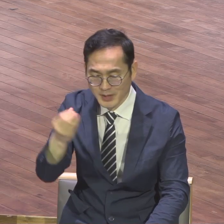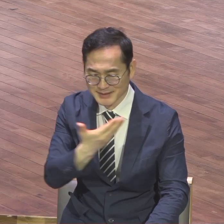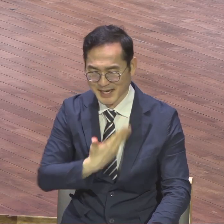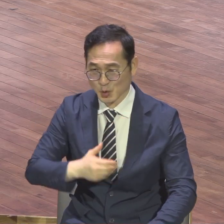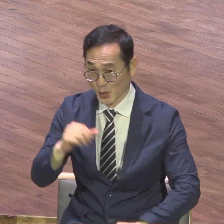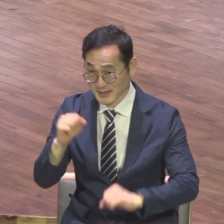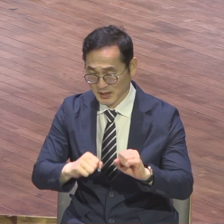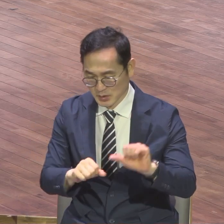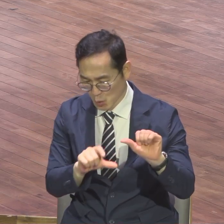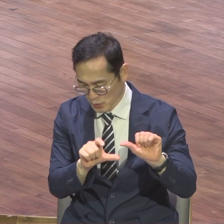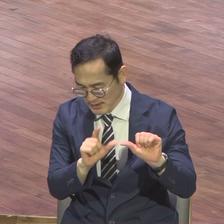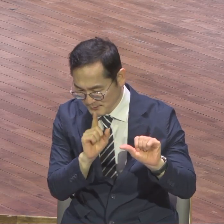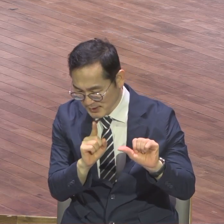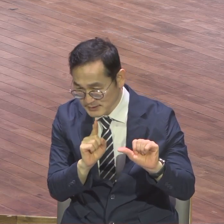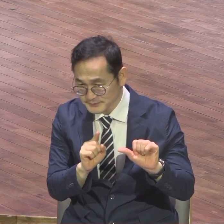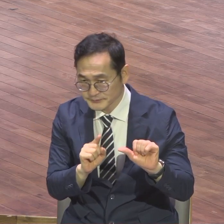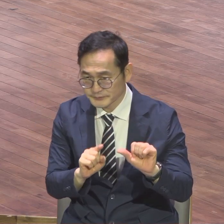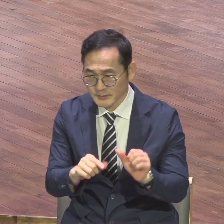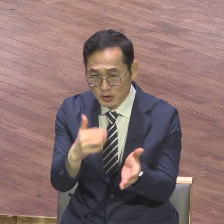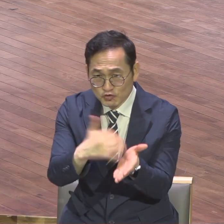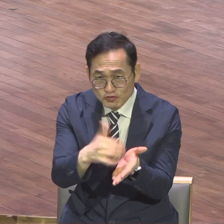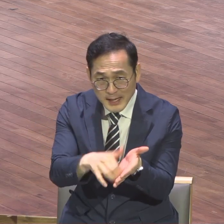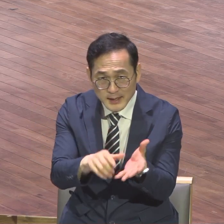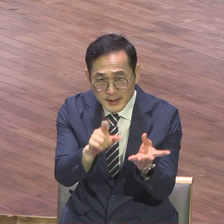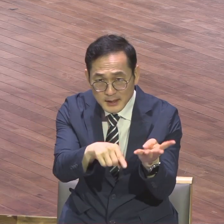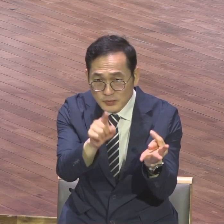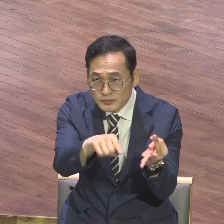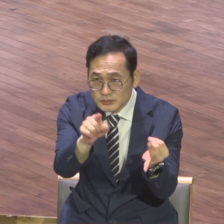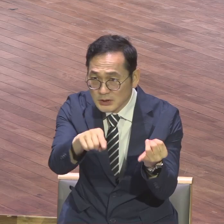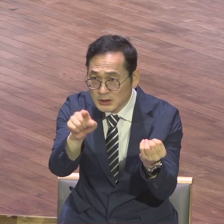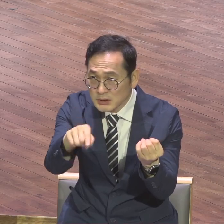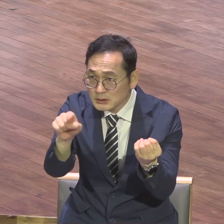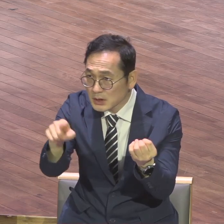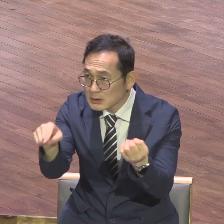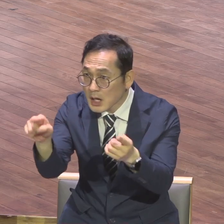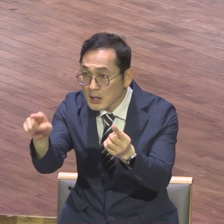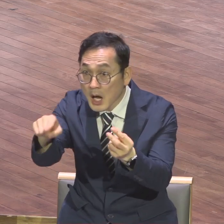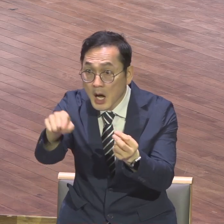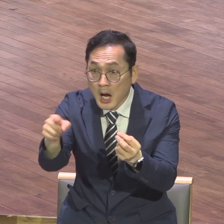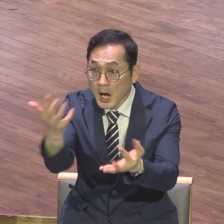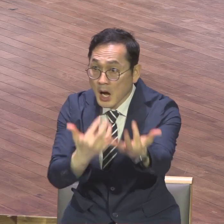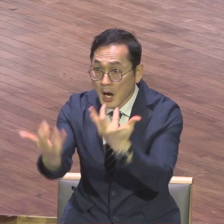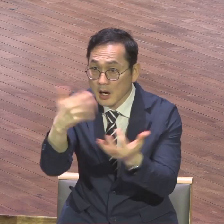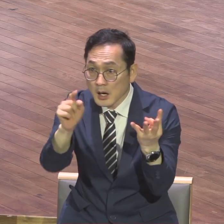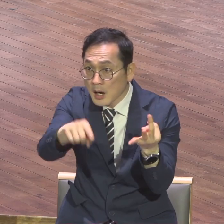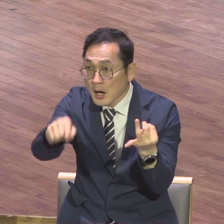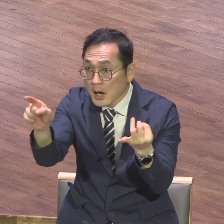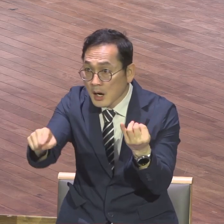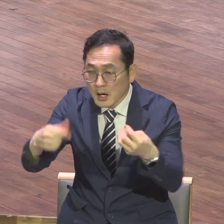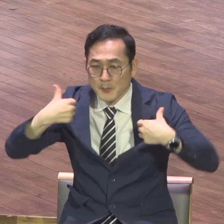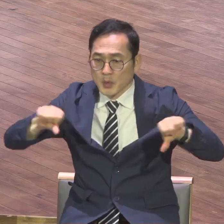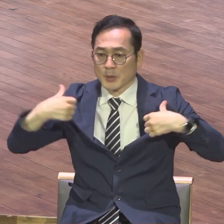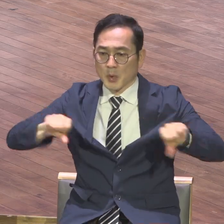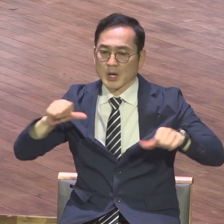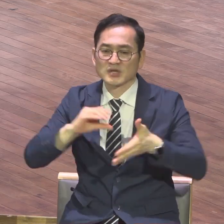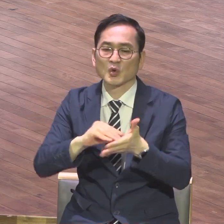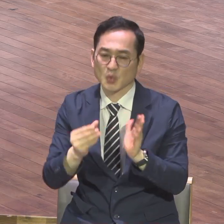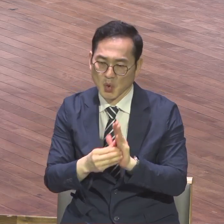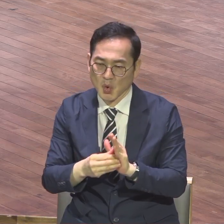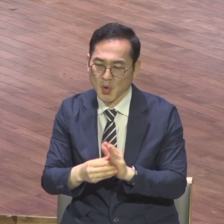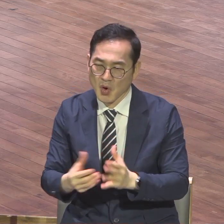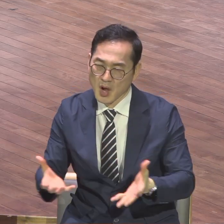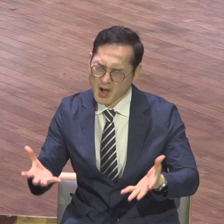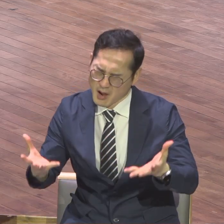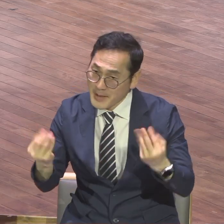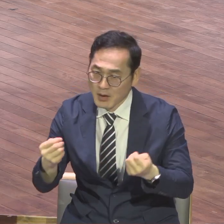5장 14절에 보면 숫자 세는 것을 아예 중단해버렸어요. 너무 많이 오니까 숫자를 세는 것을 중단할